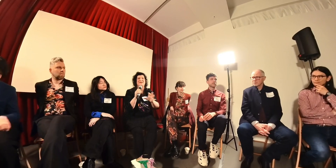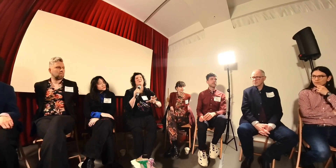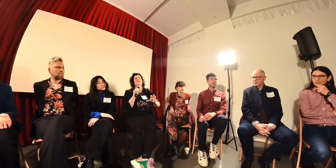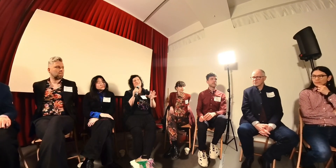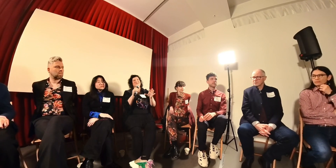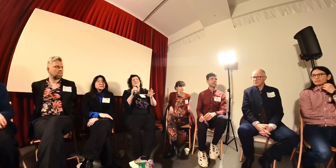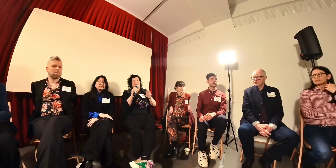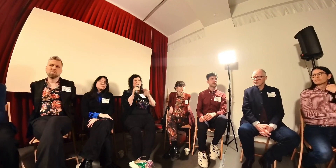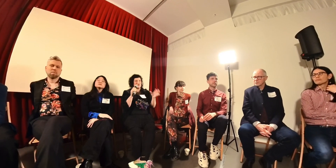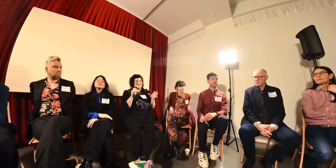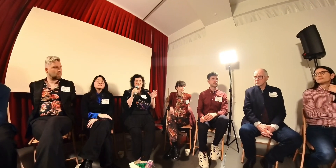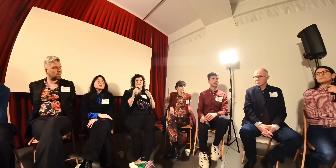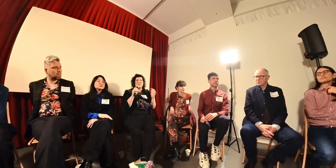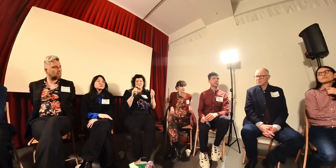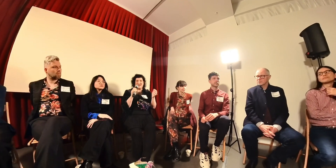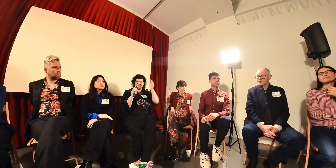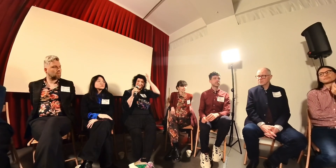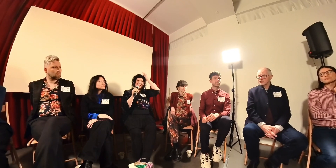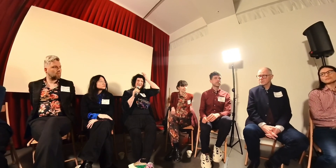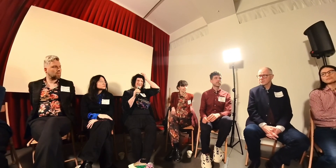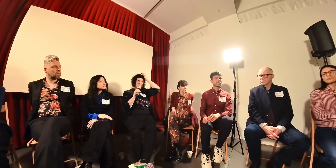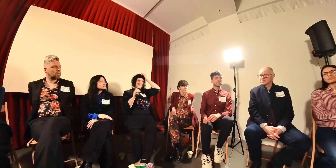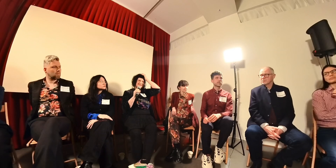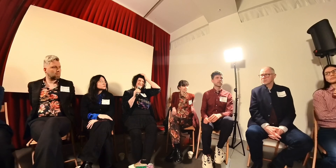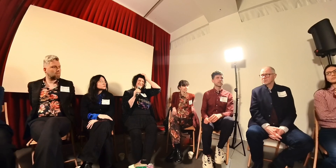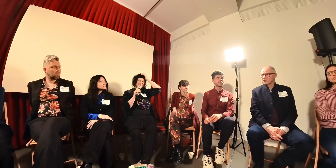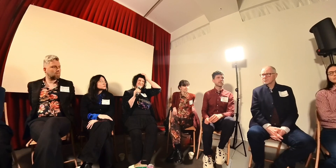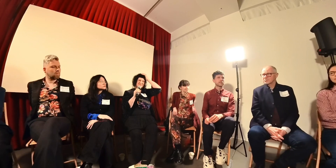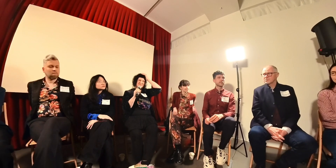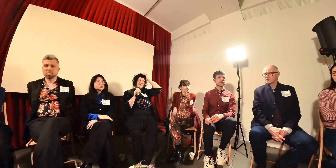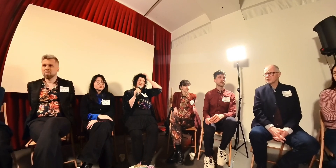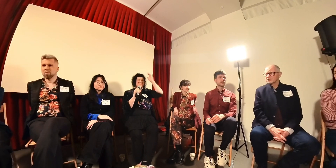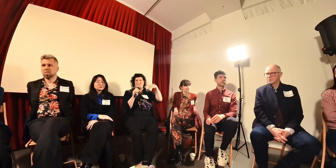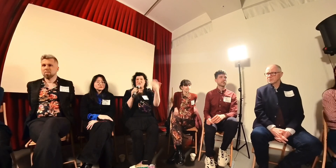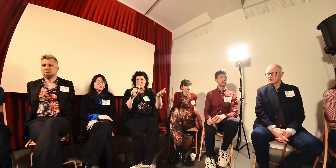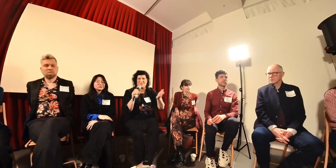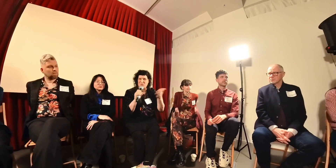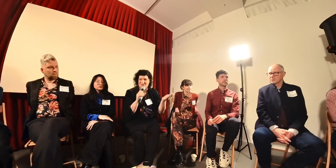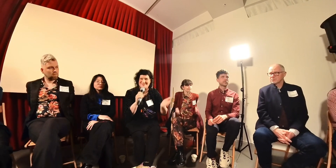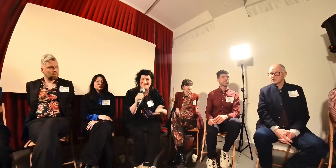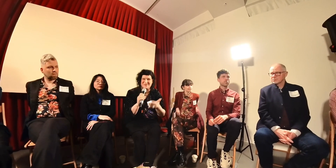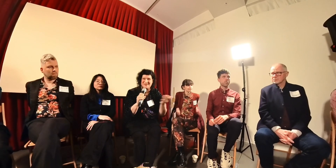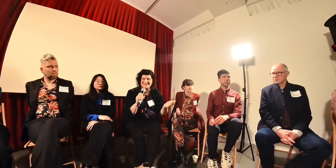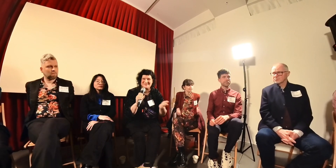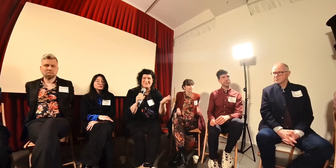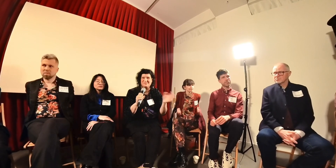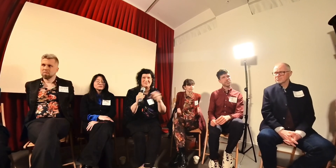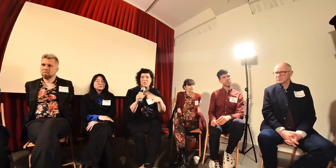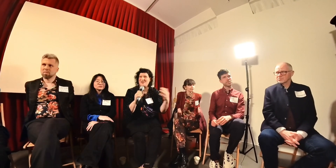to urobíme sami. Jakože čo je samozřejmě úplná anarchia a my potrebujeme určité